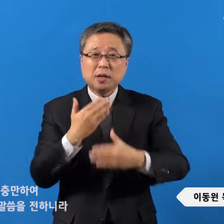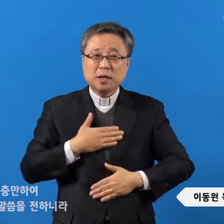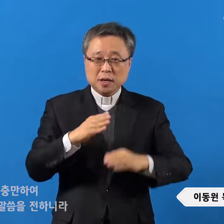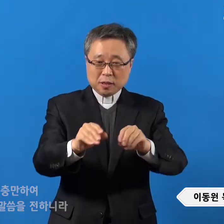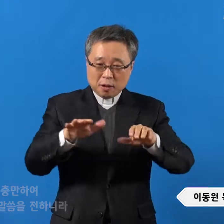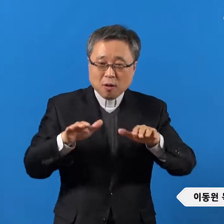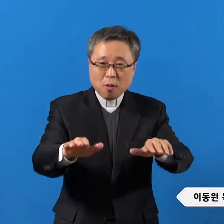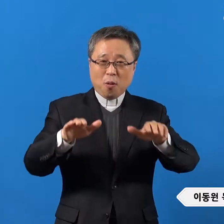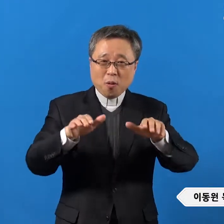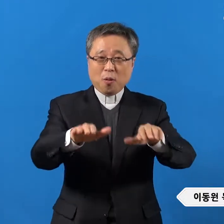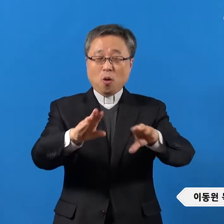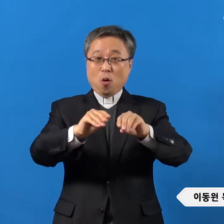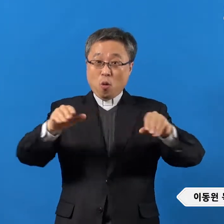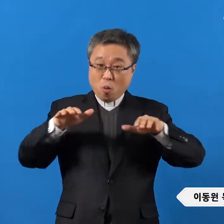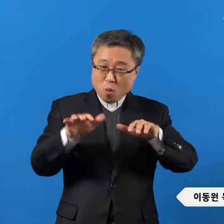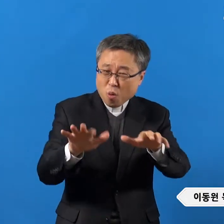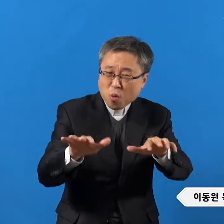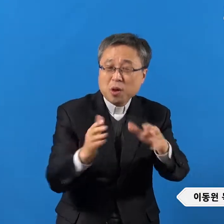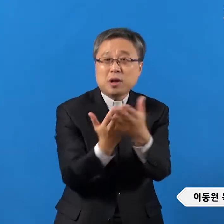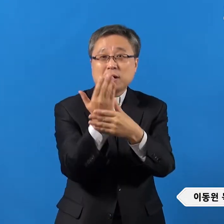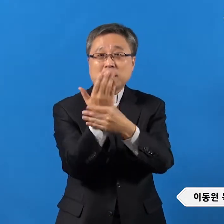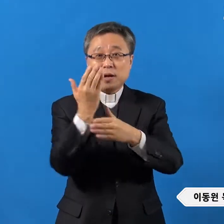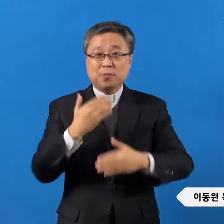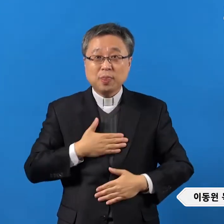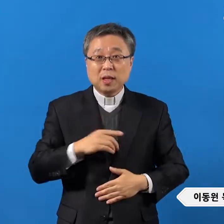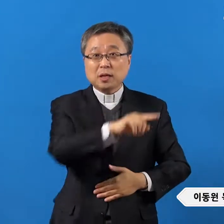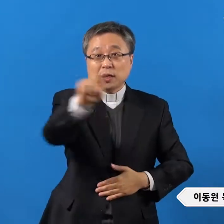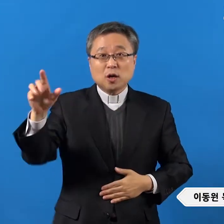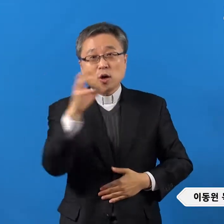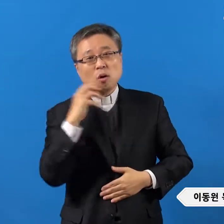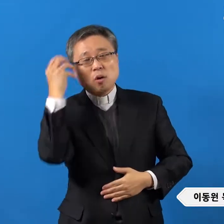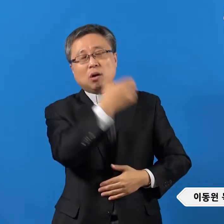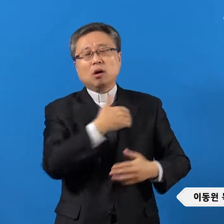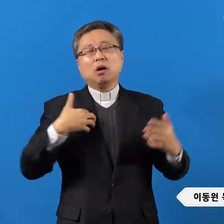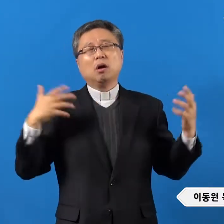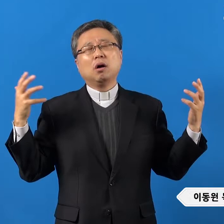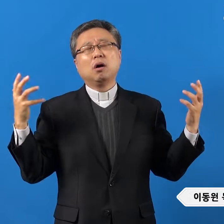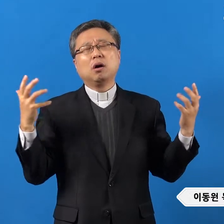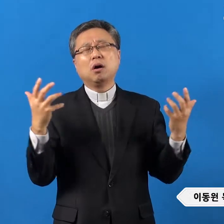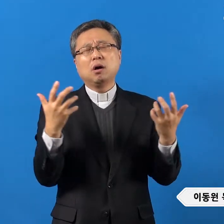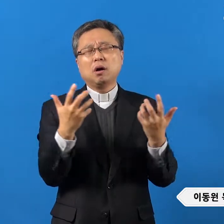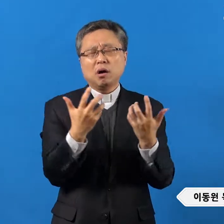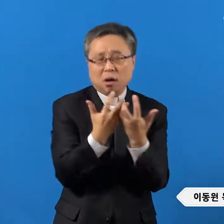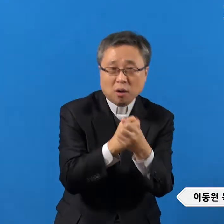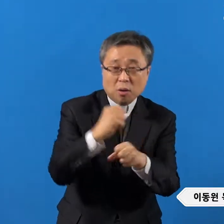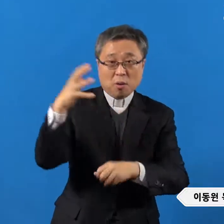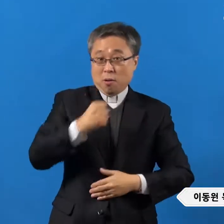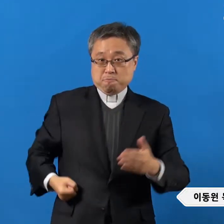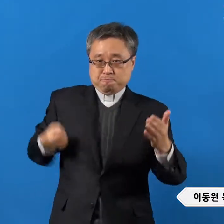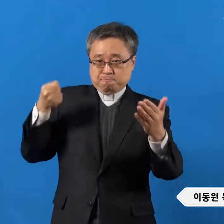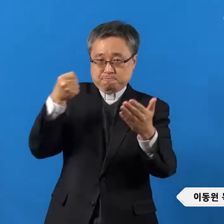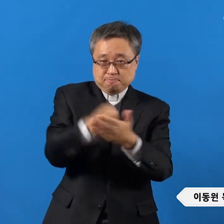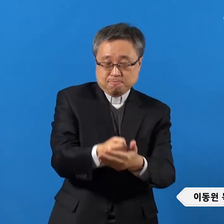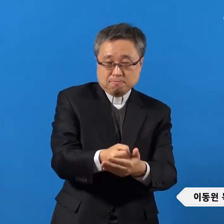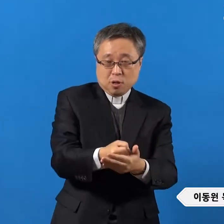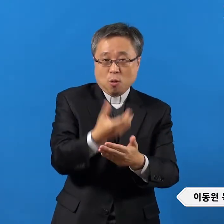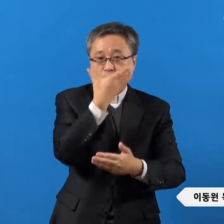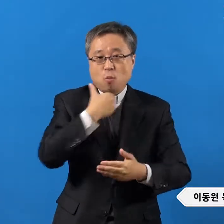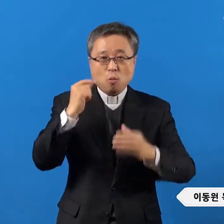흔드는 그런 지진이 일어났습니다. 그리고 그들은 성령의 충만함을 입었습니다. 그리고 담대히 말씀을 전했습니다. 그러니까